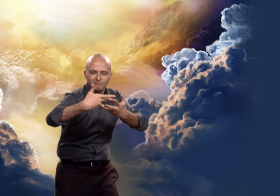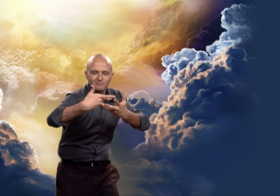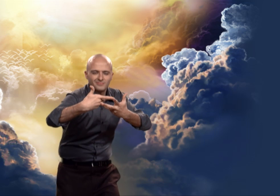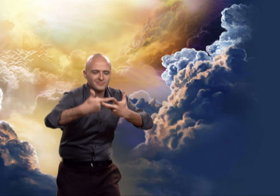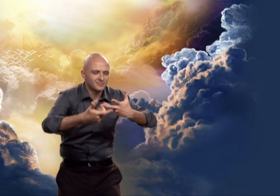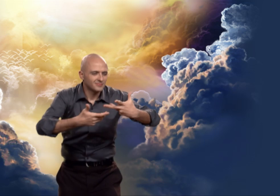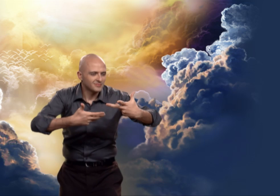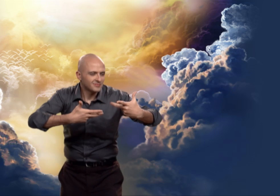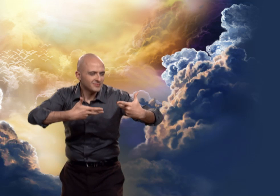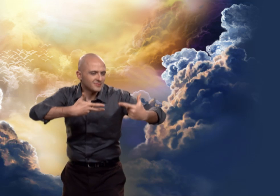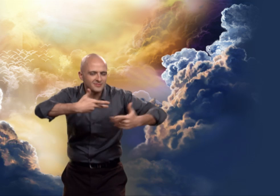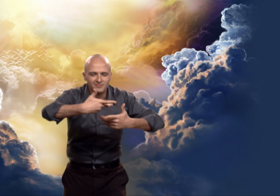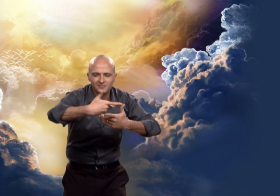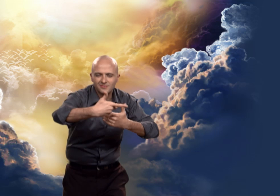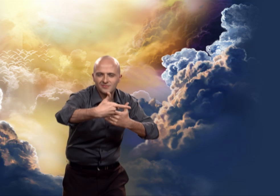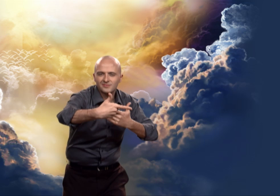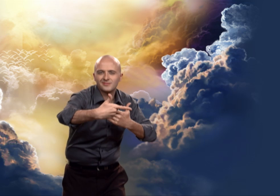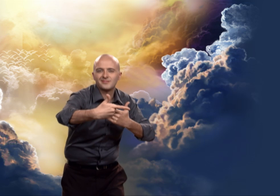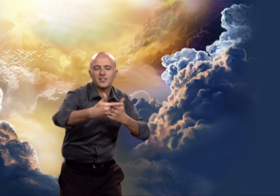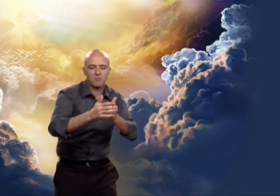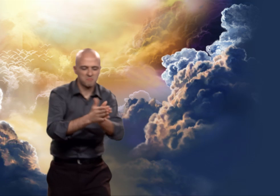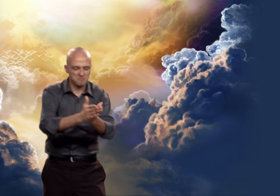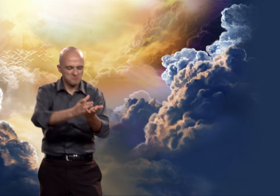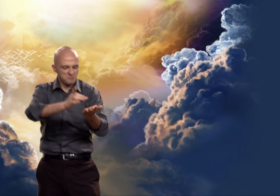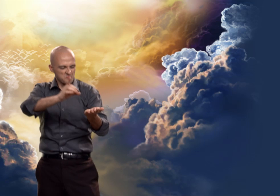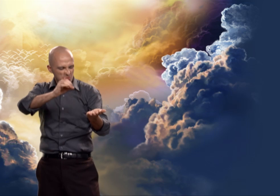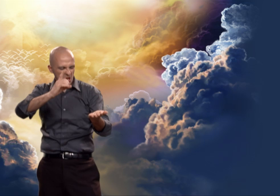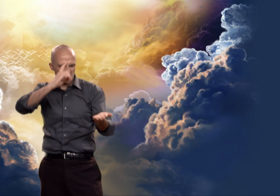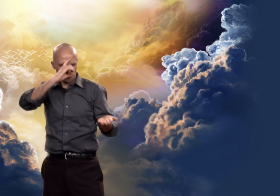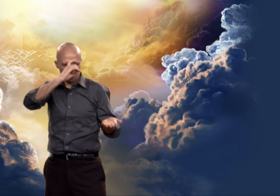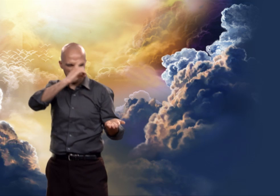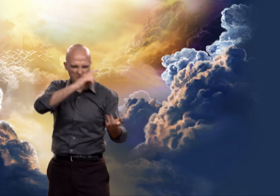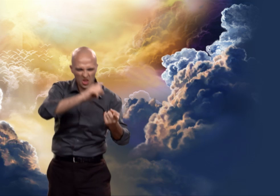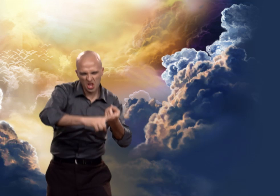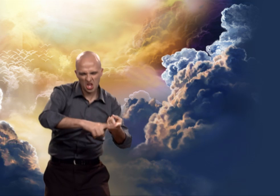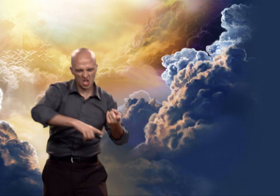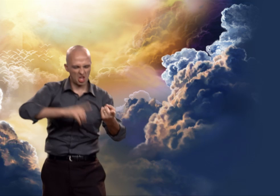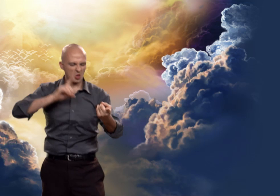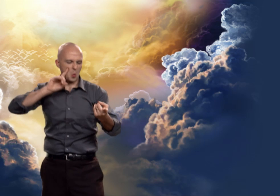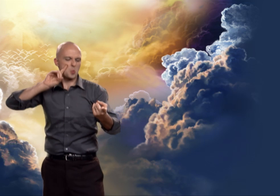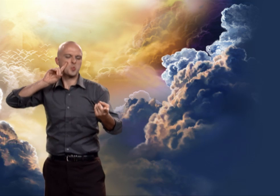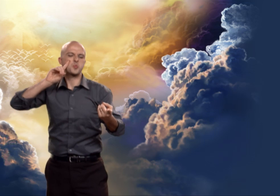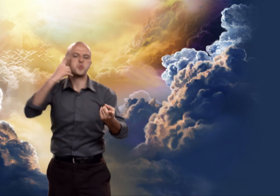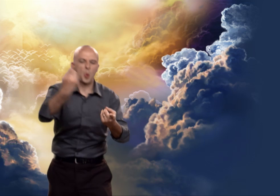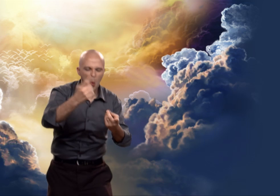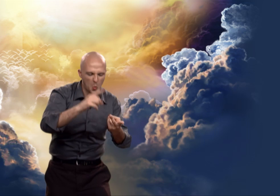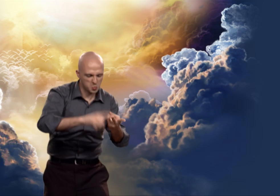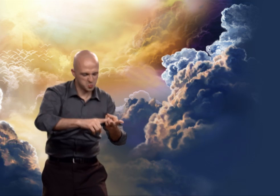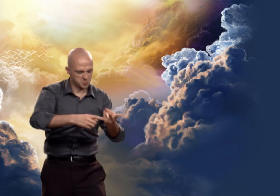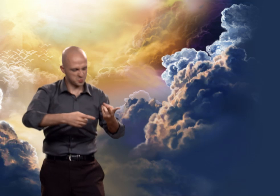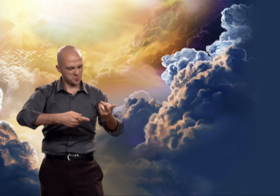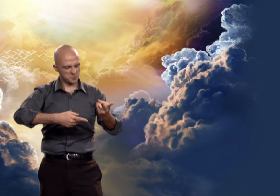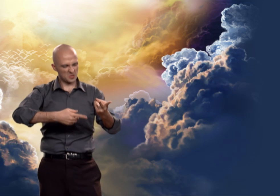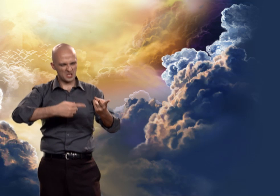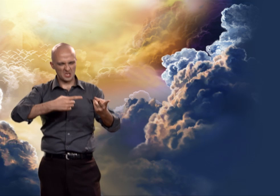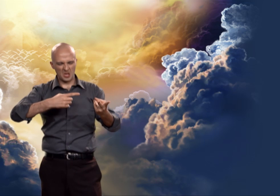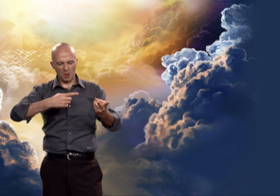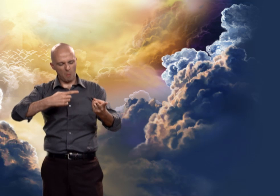Satanás tem estado a dizer: ali está ele, dentro da casa, e muitos se perdem por aceitarem esse